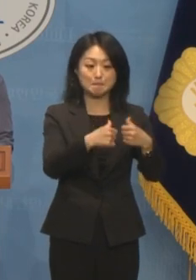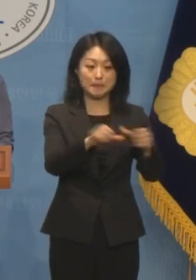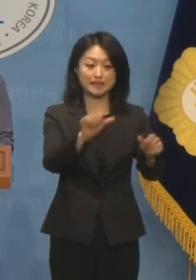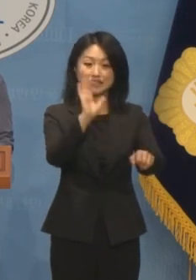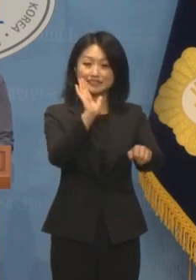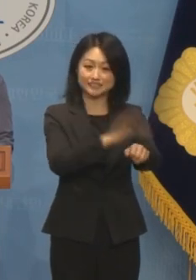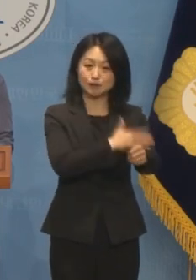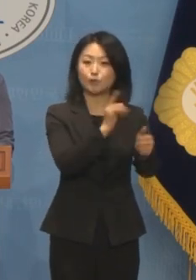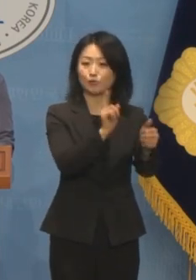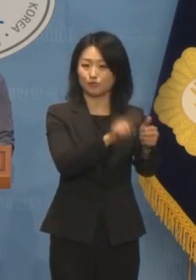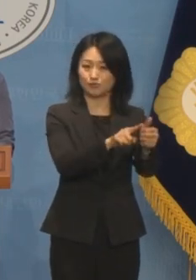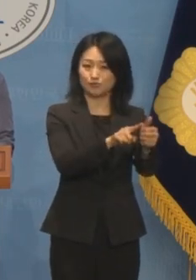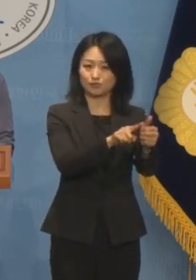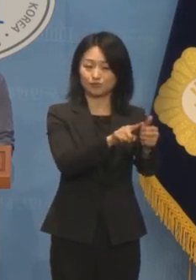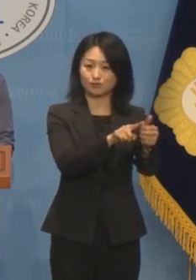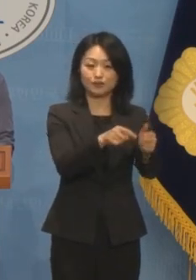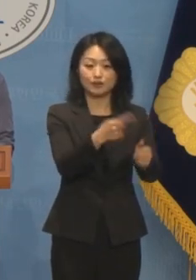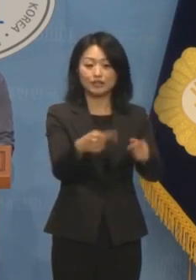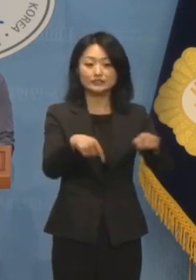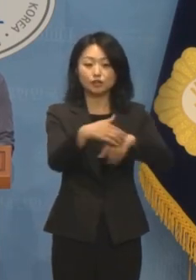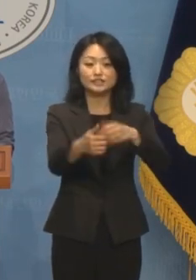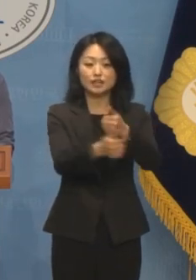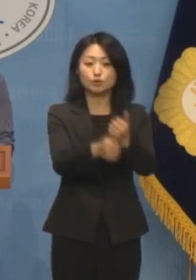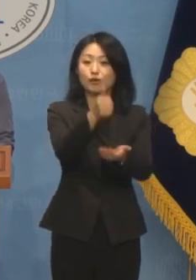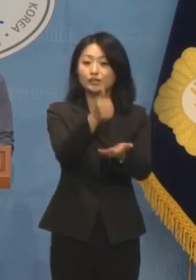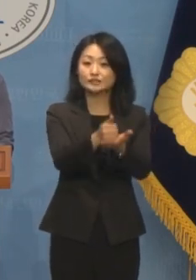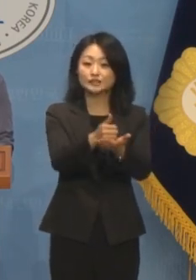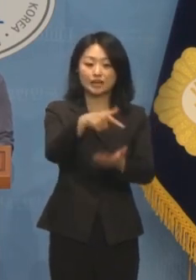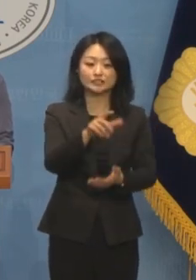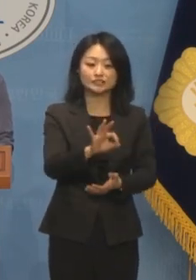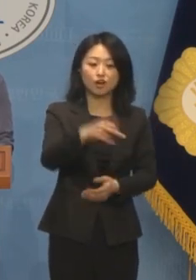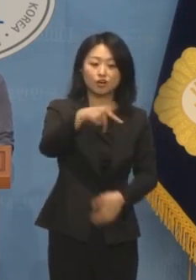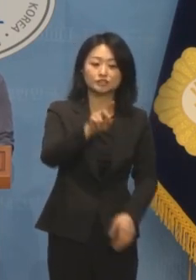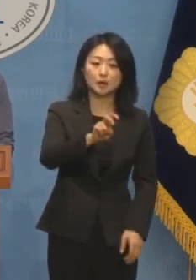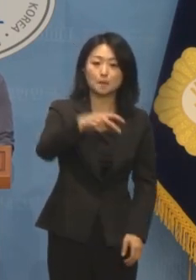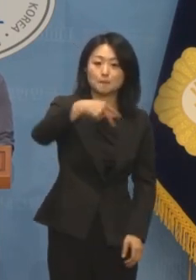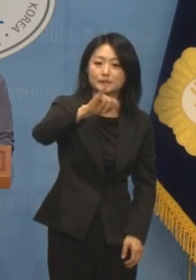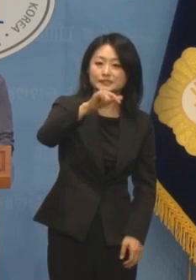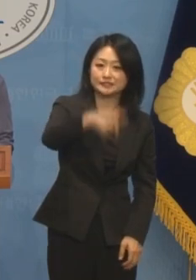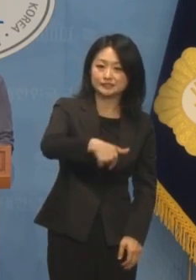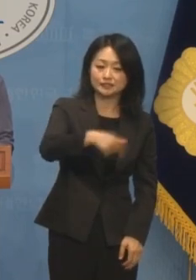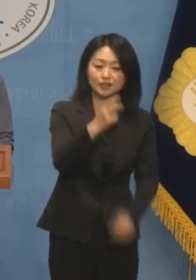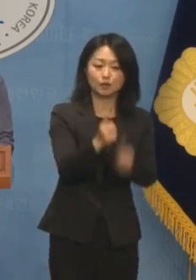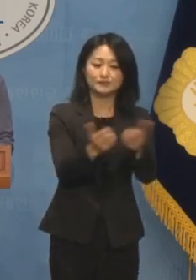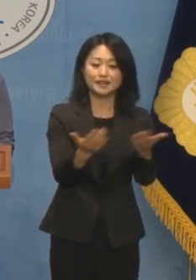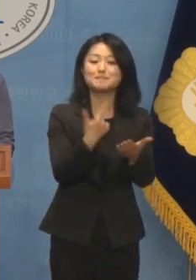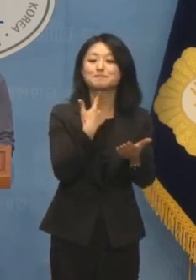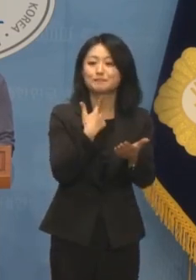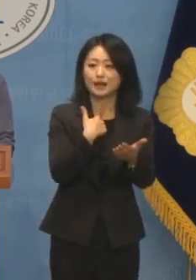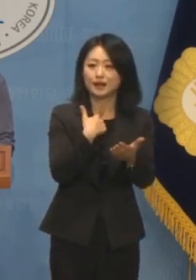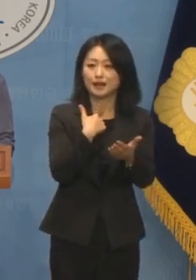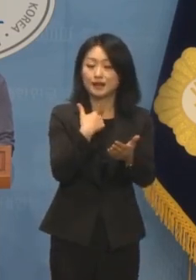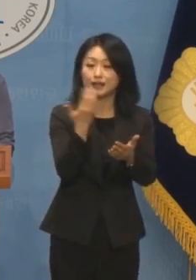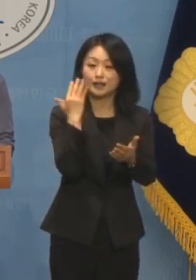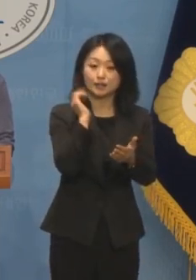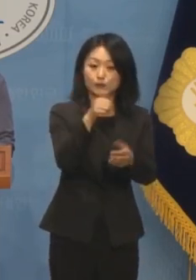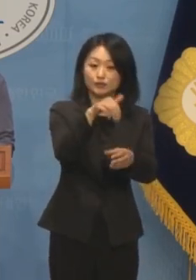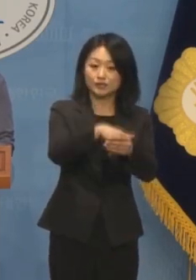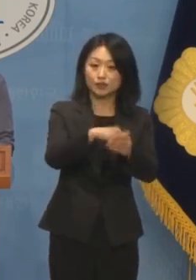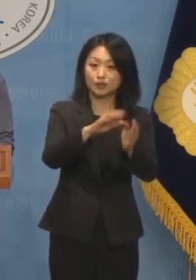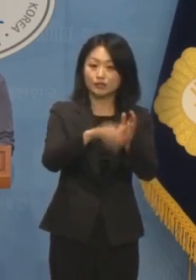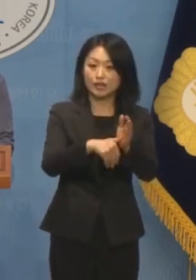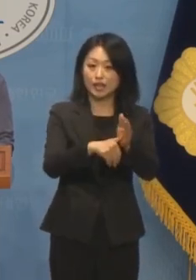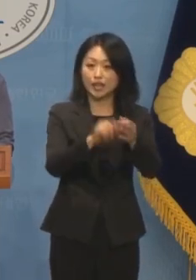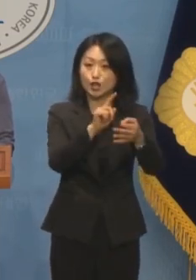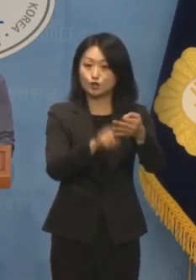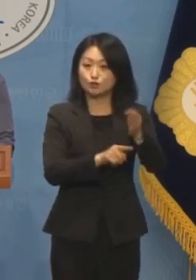파탄의 주범입니다. 정책위 의장에 내정된 정점식 의원은 검찰 출신으로 지난 대선 때